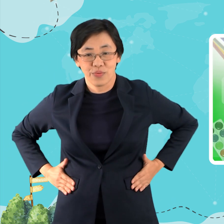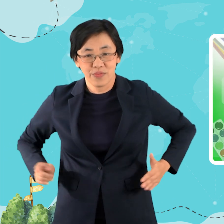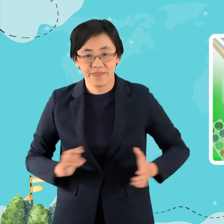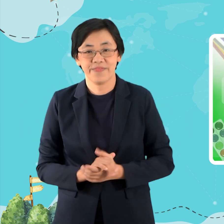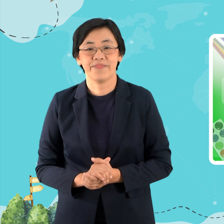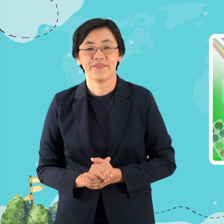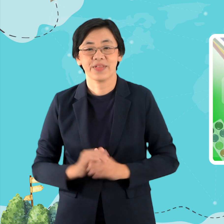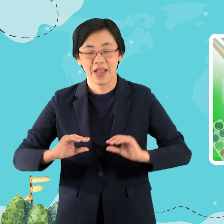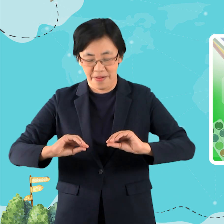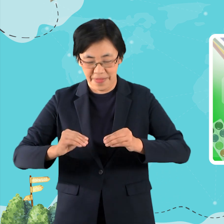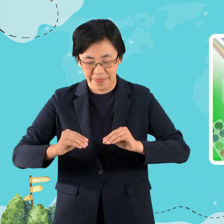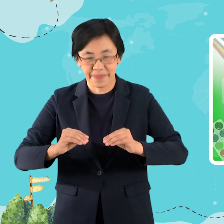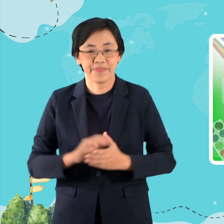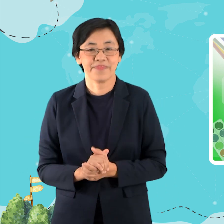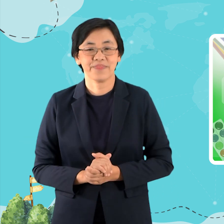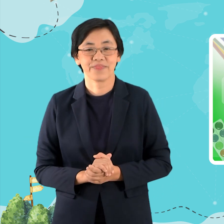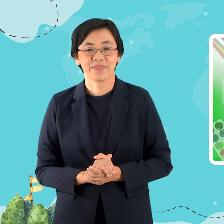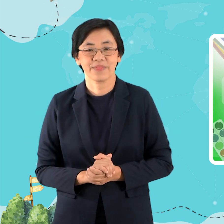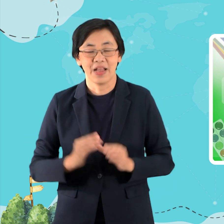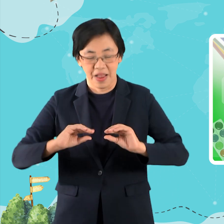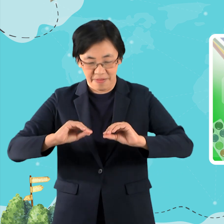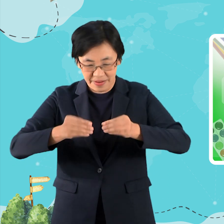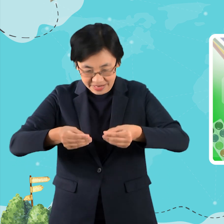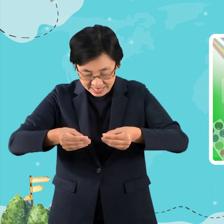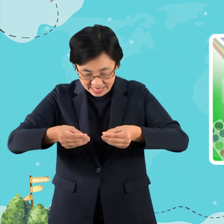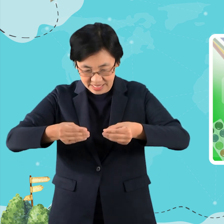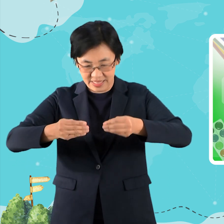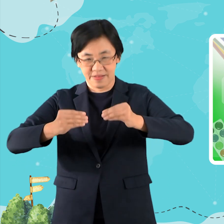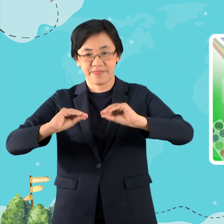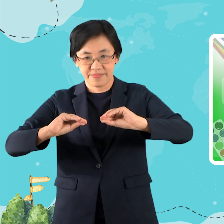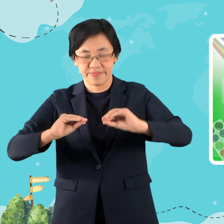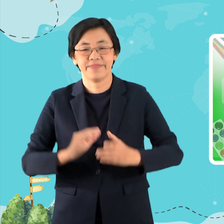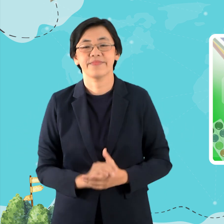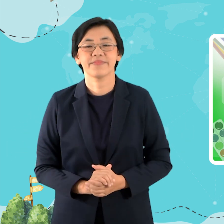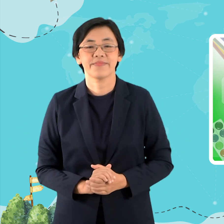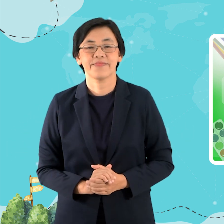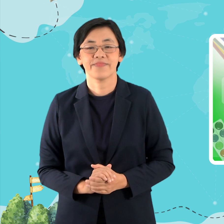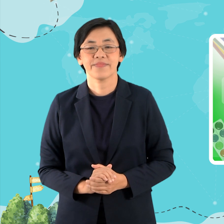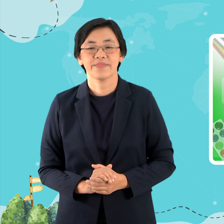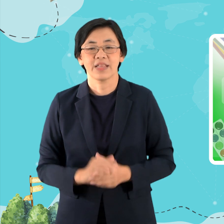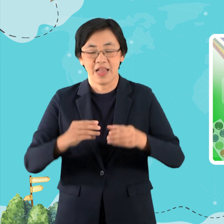ตรงเอวนะครับเดี๋ยวเราพับแบบซิกแซกนะครับคือพับขึ้น